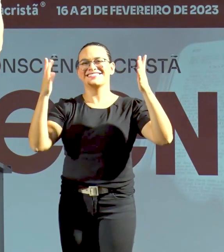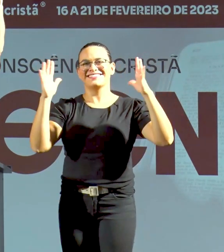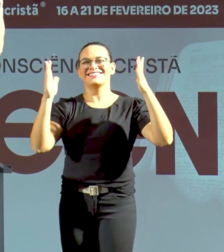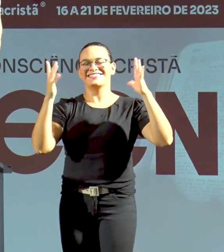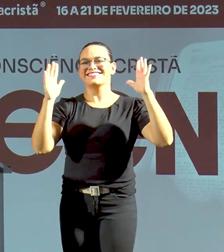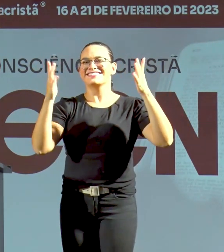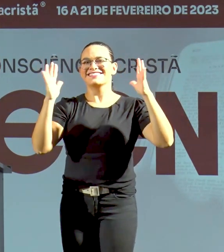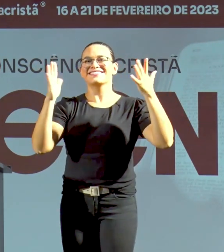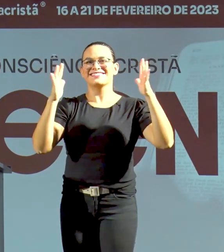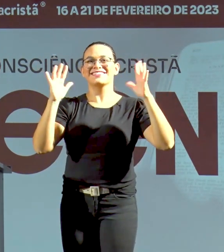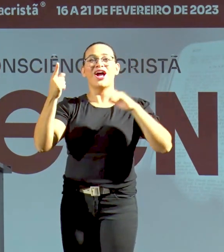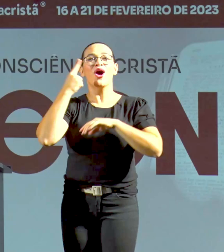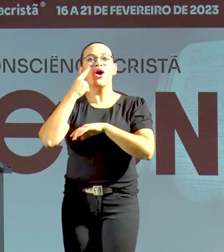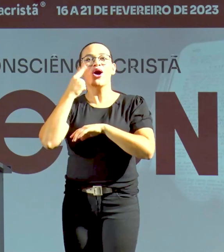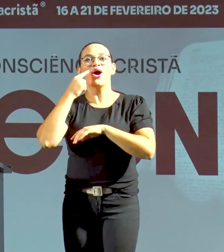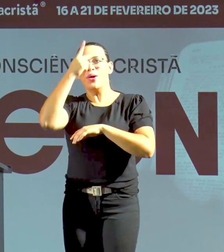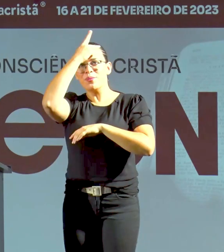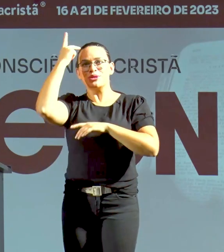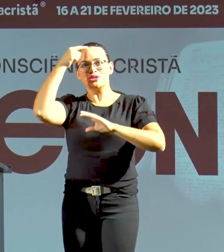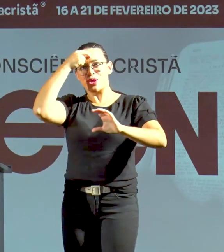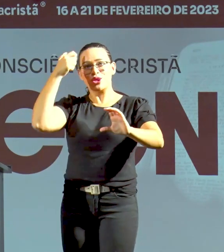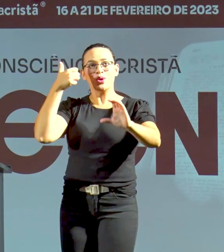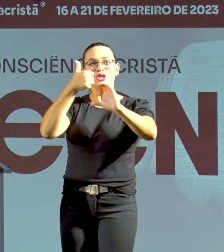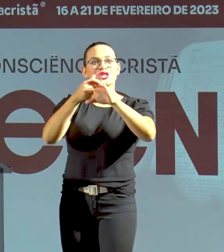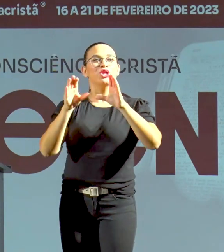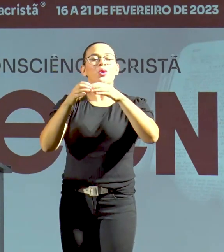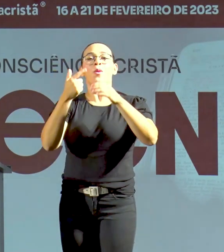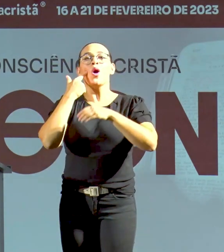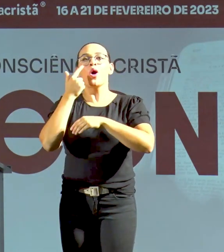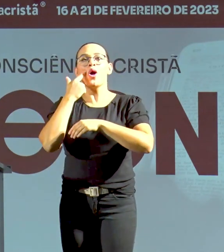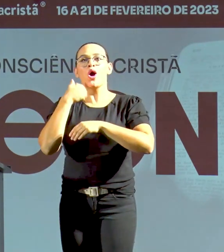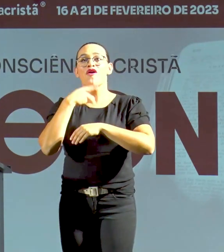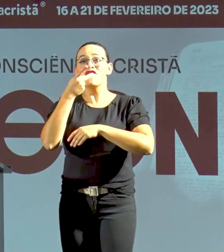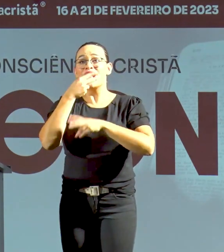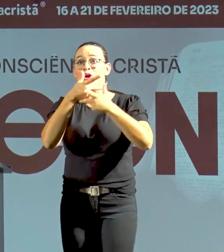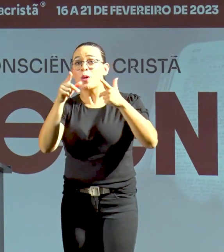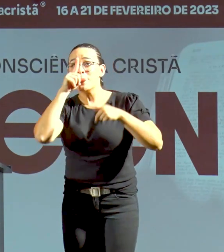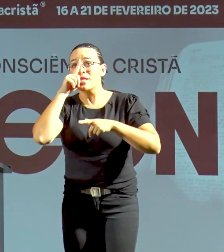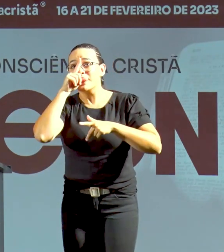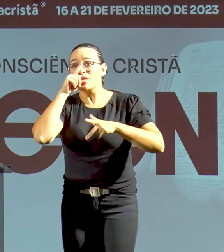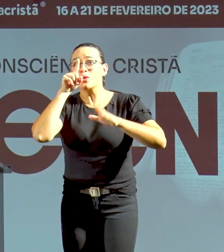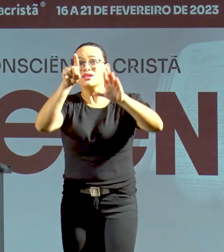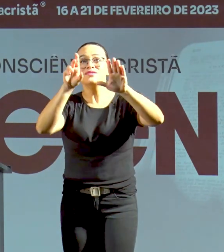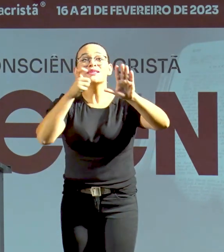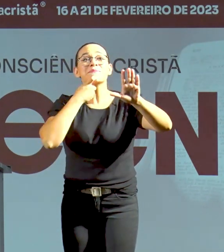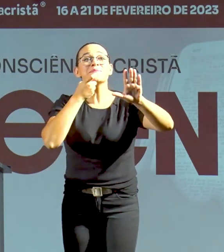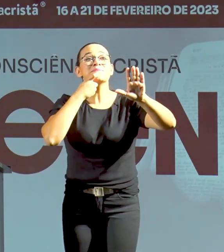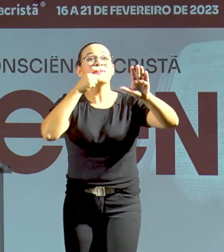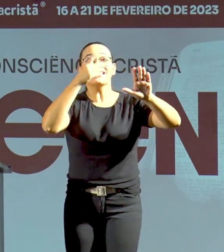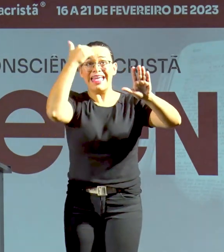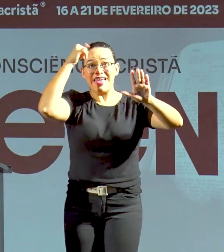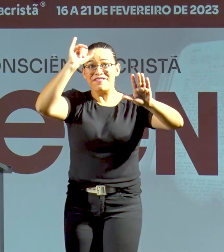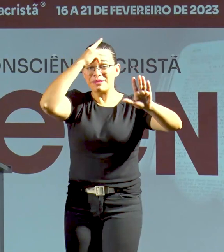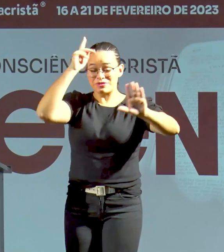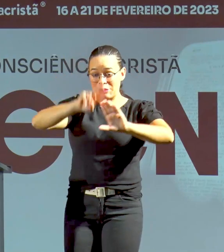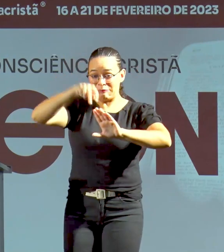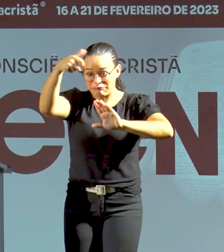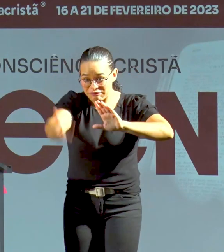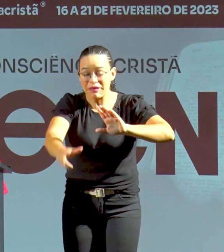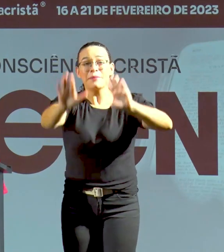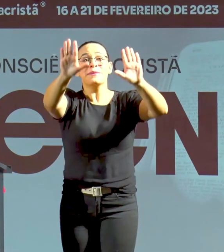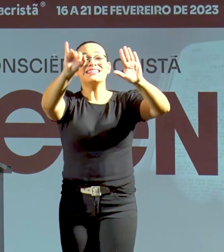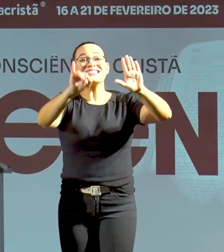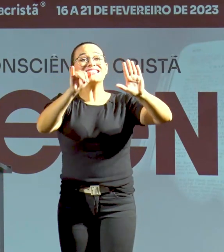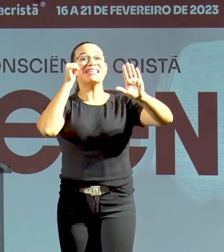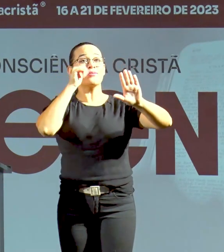ó o pessoal da consciência Cristã fica eu vou falar um negócio perigoso aqui então vocês Fica perto aqui da sacada aqui tá do negócio mas